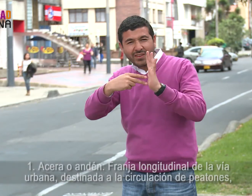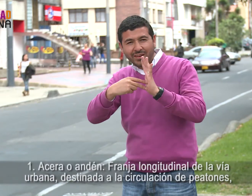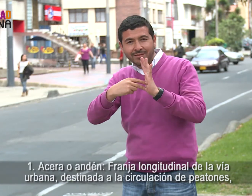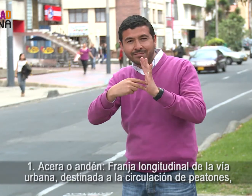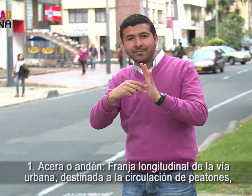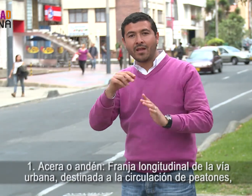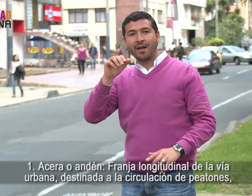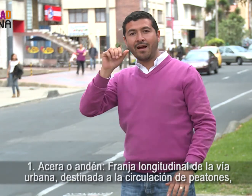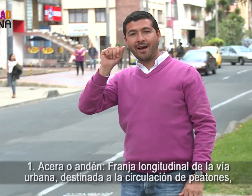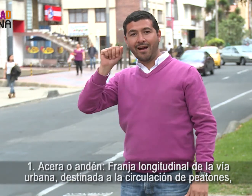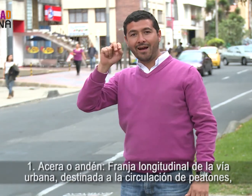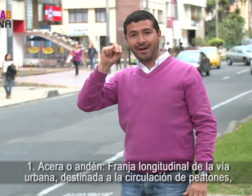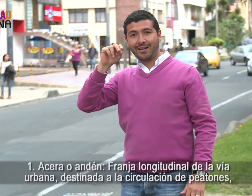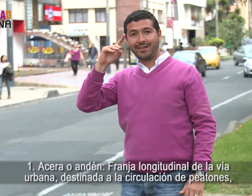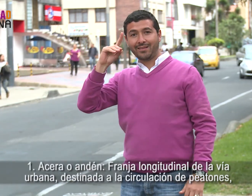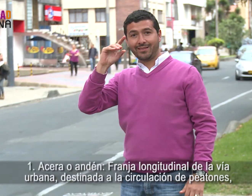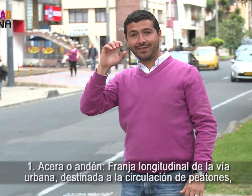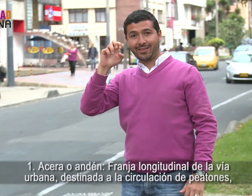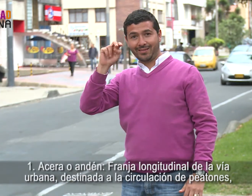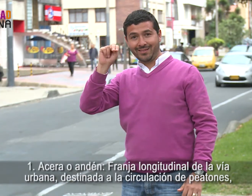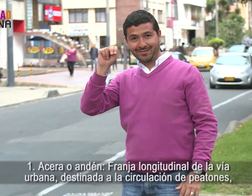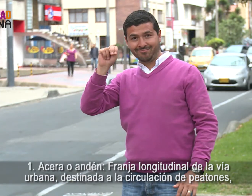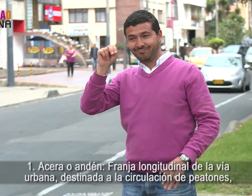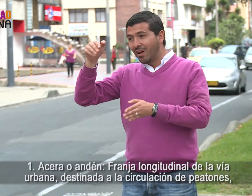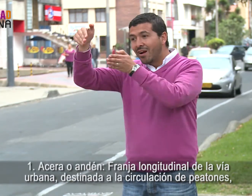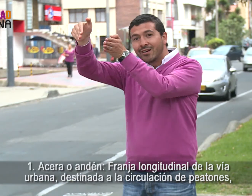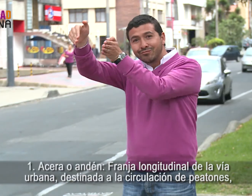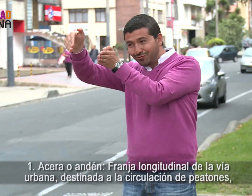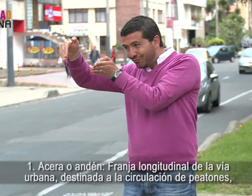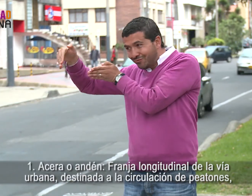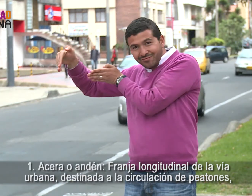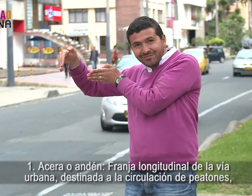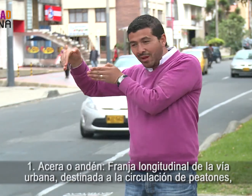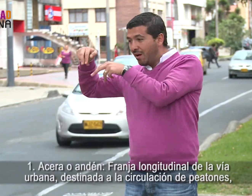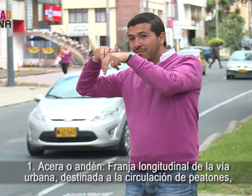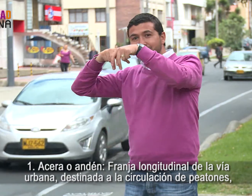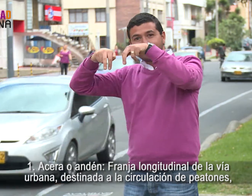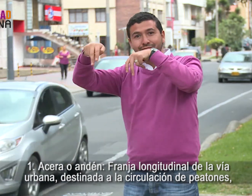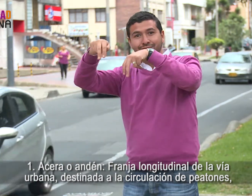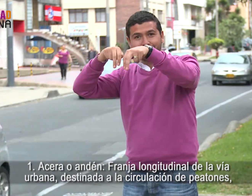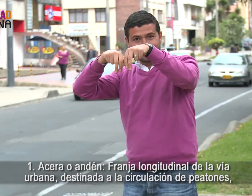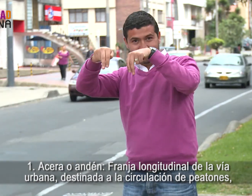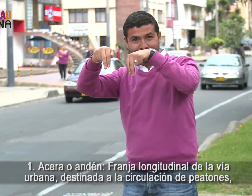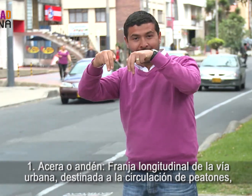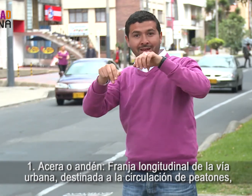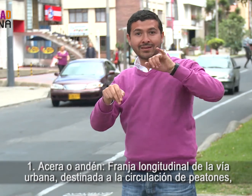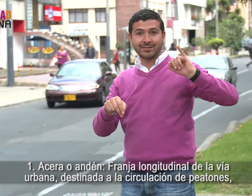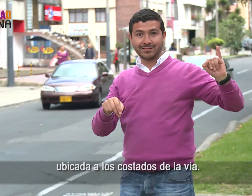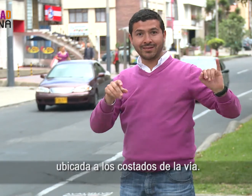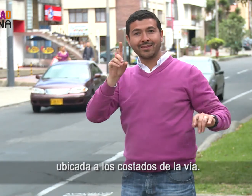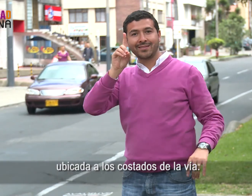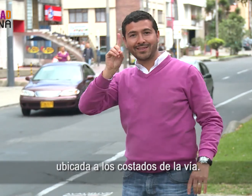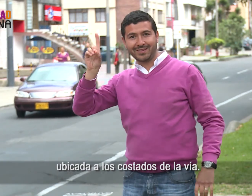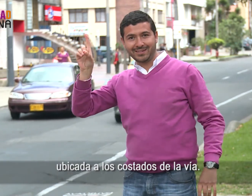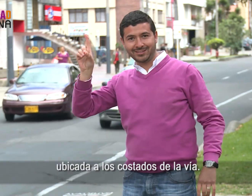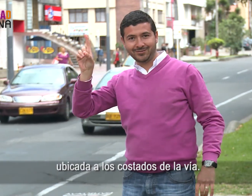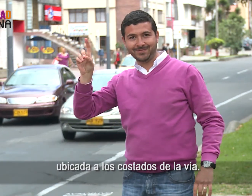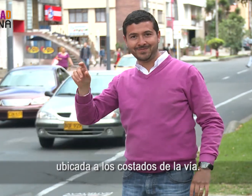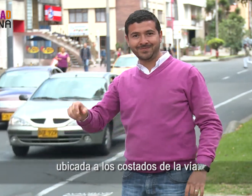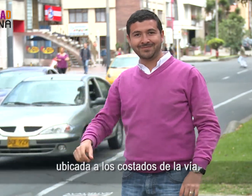Acera o andén, franja longitudinal de la vía urbana, destinada a la circulación de peatones, ubicada a los costados de la